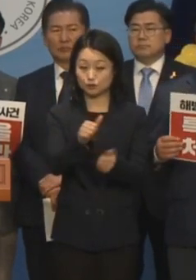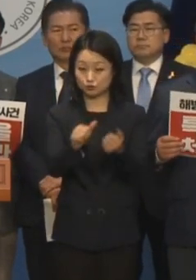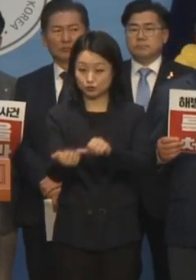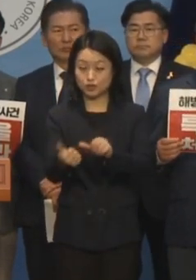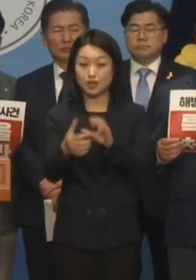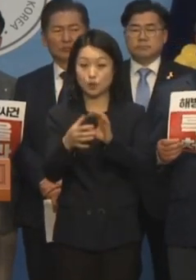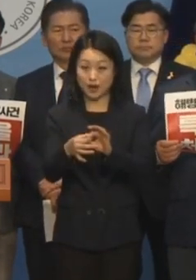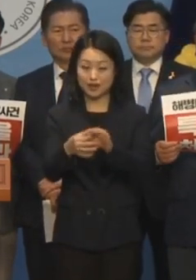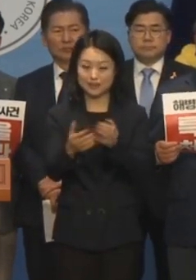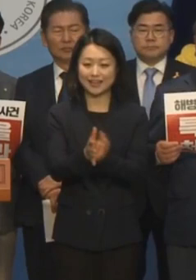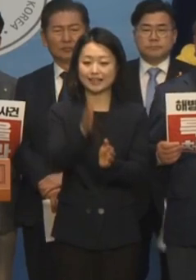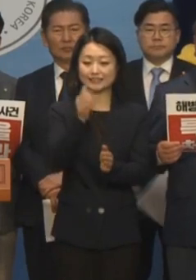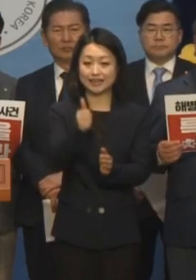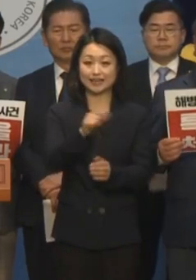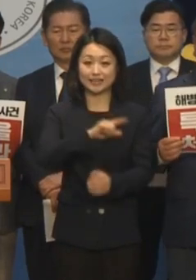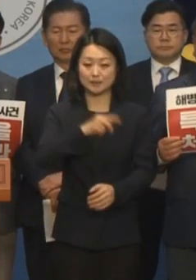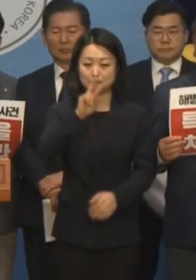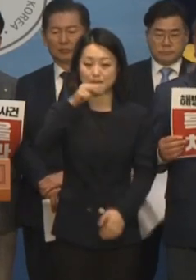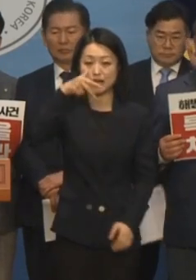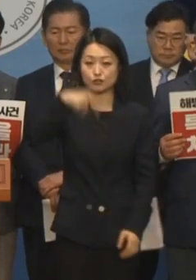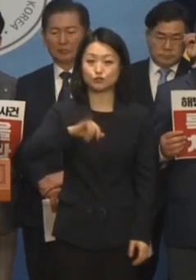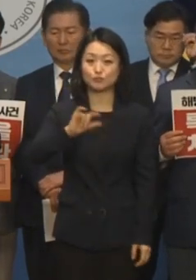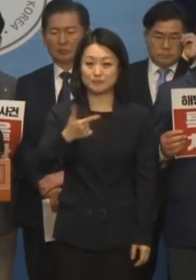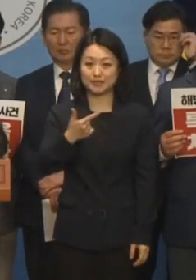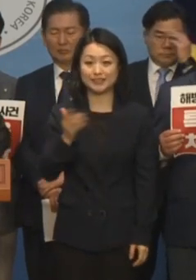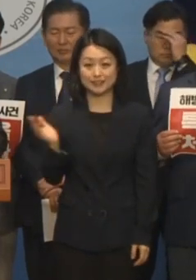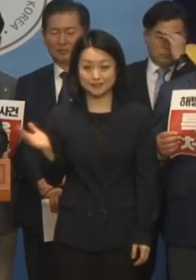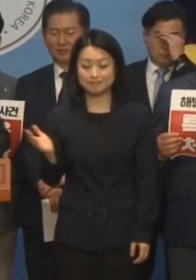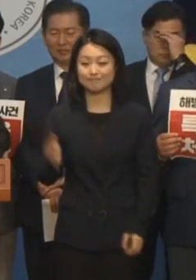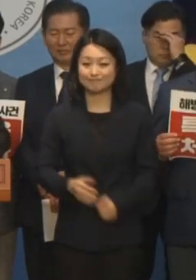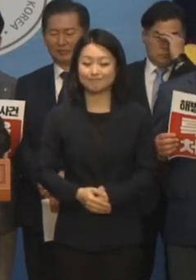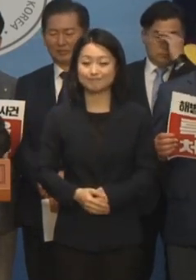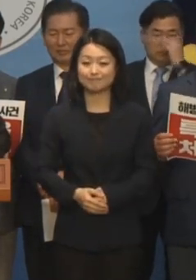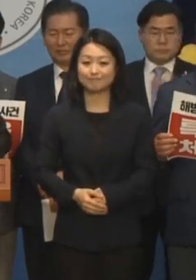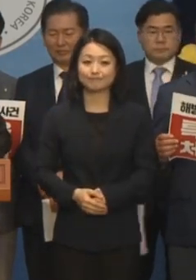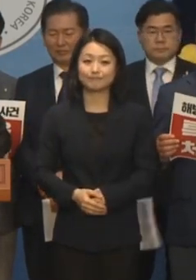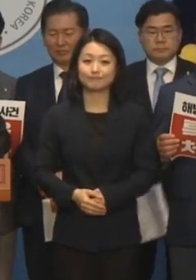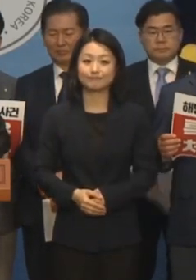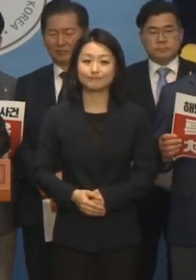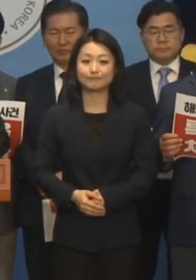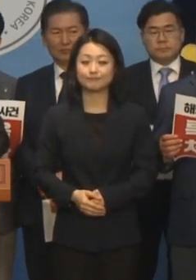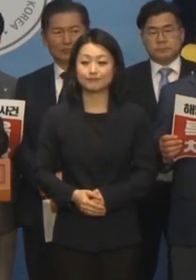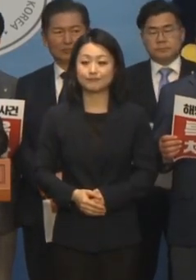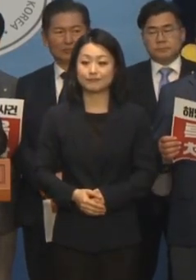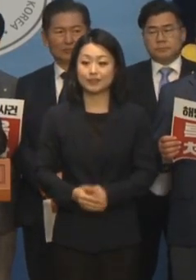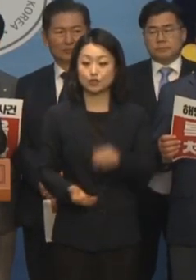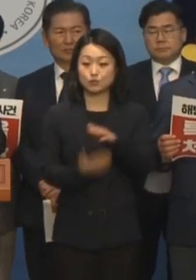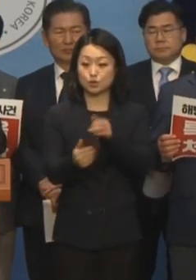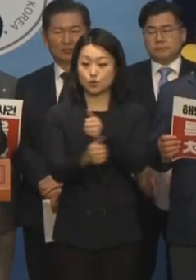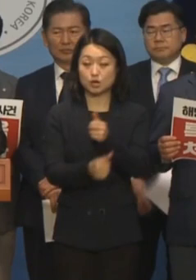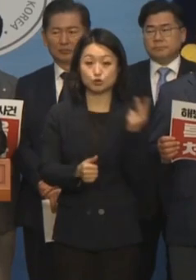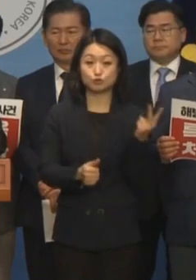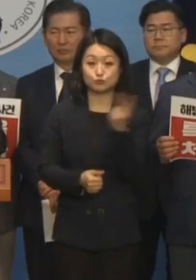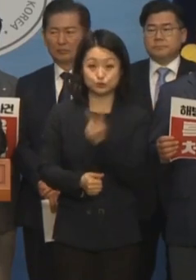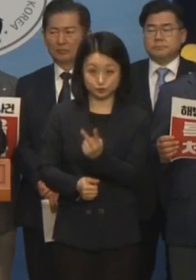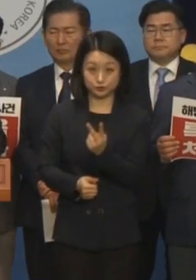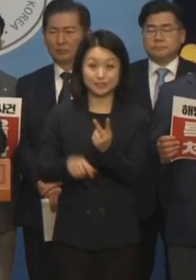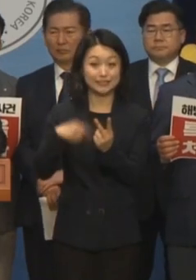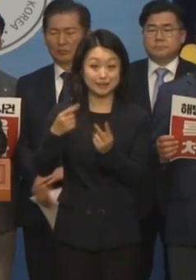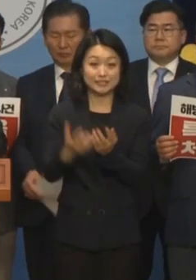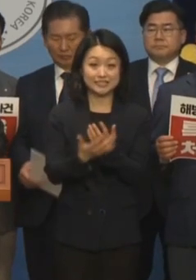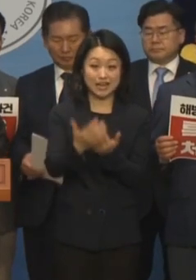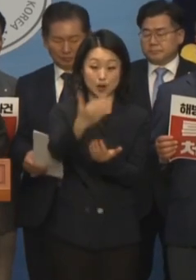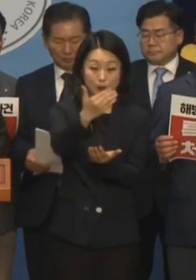관련된 TF 단장을 맡고 있는 박주민입니다. 정작 제 얘기를 안 해가지고요. 자, 그러면 두 분 최고위원님 말씀 연이어 듣고 그다음에